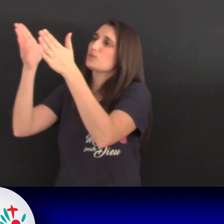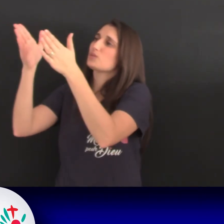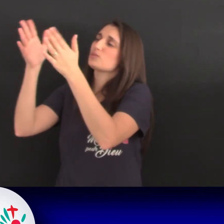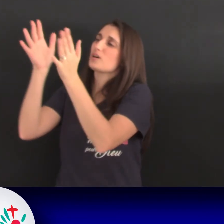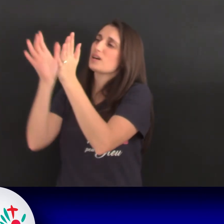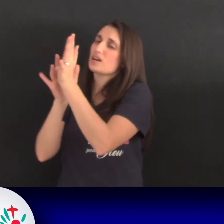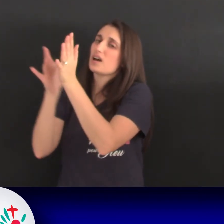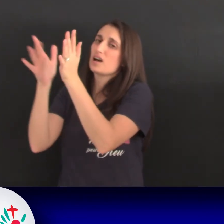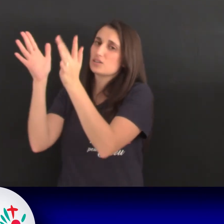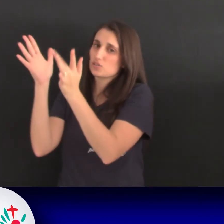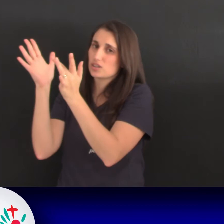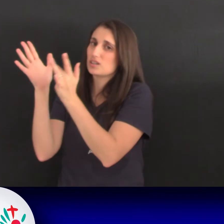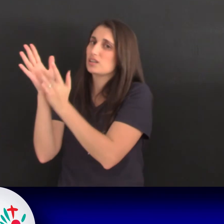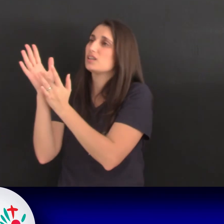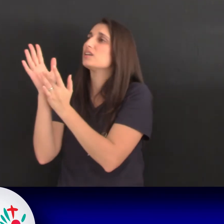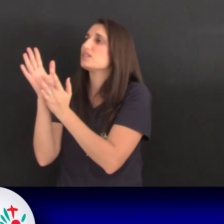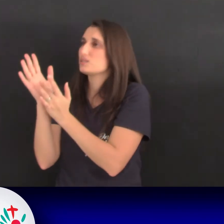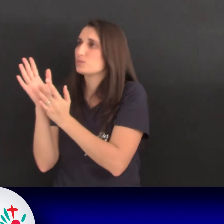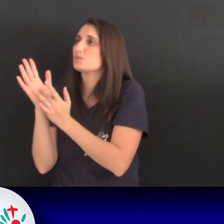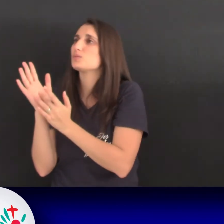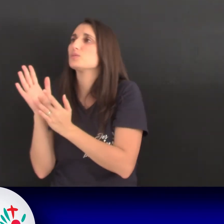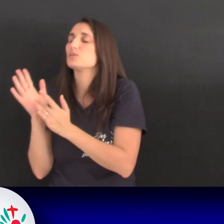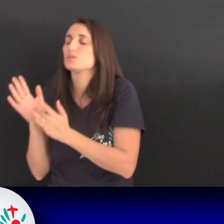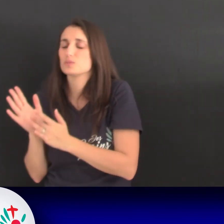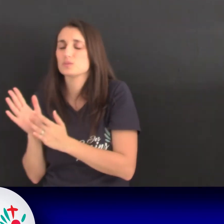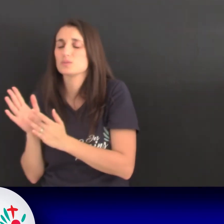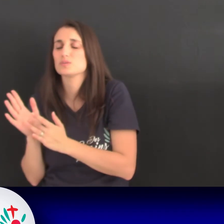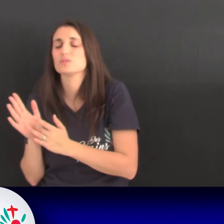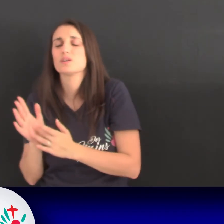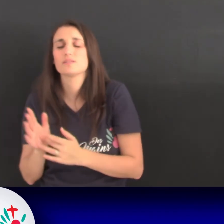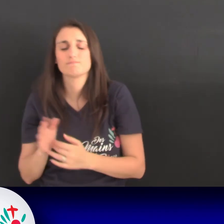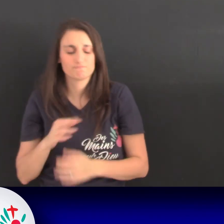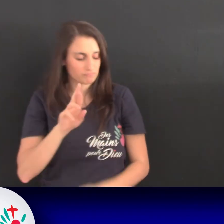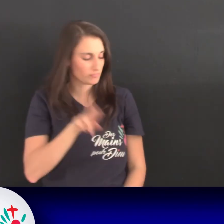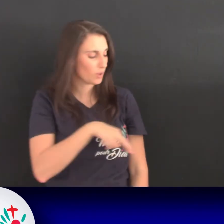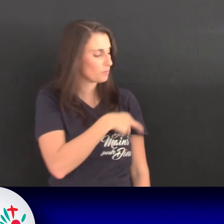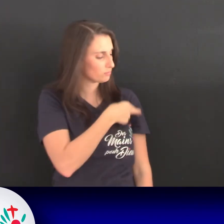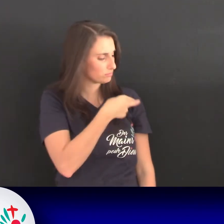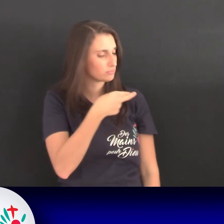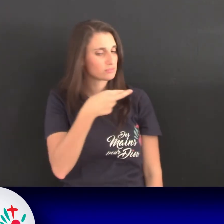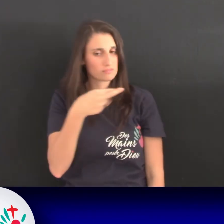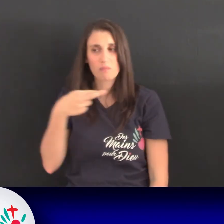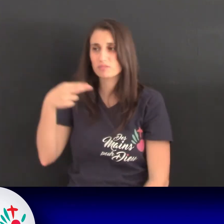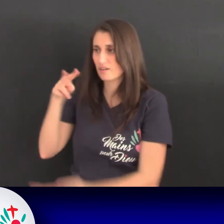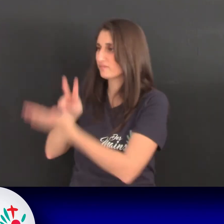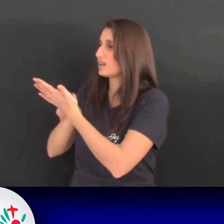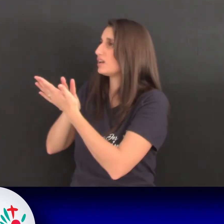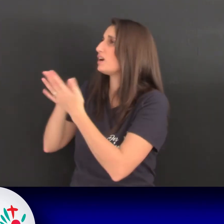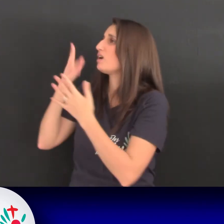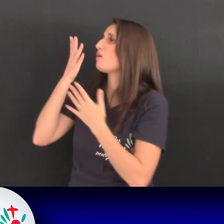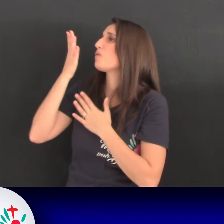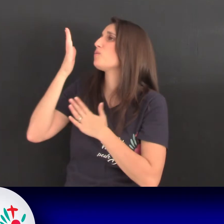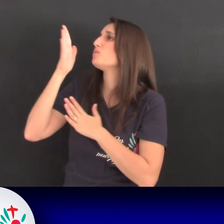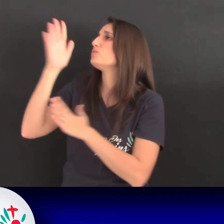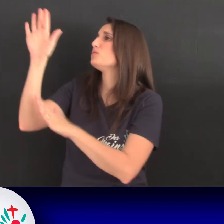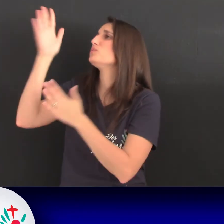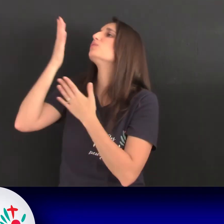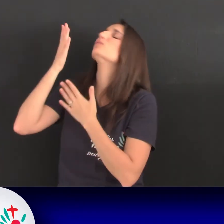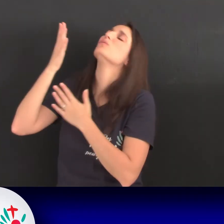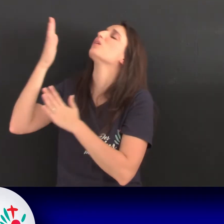centré sur toi, Jésus. Je reviens au cœur de